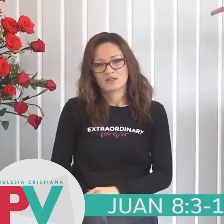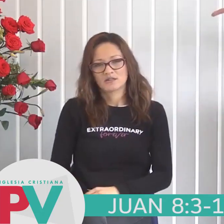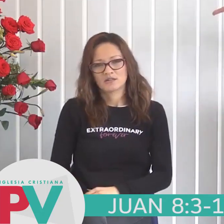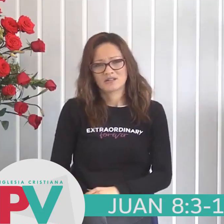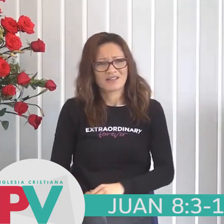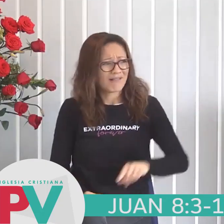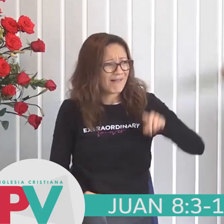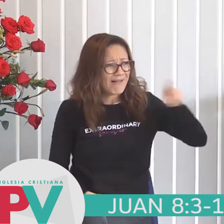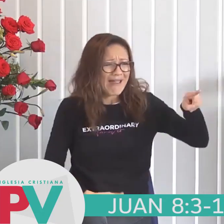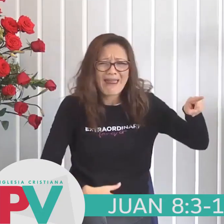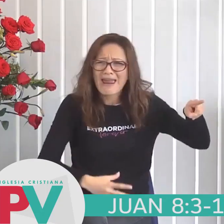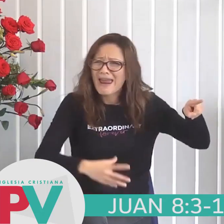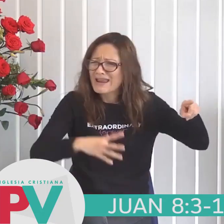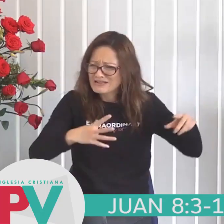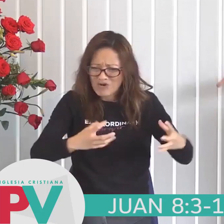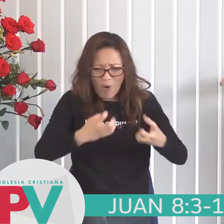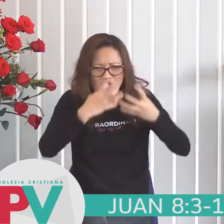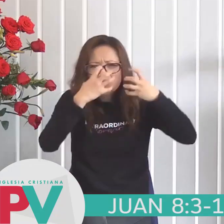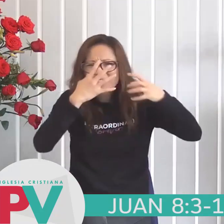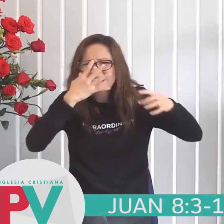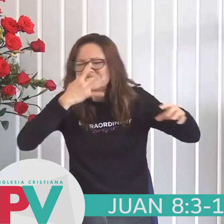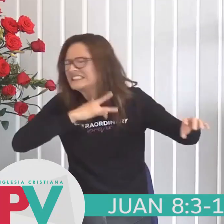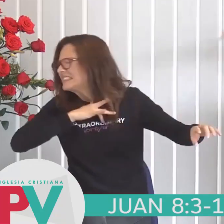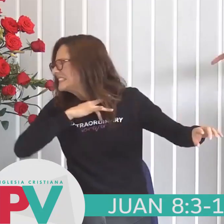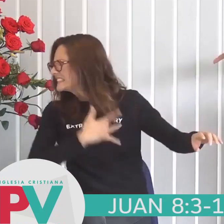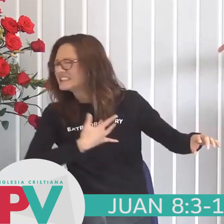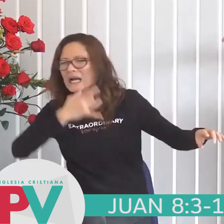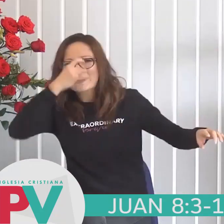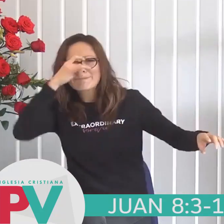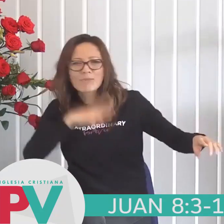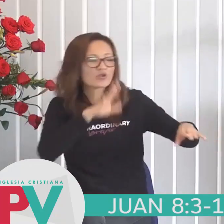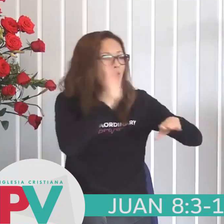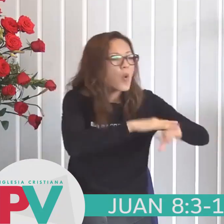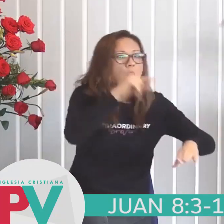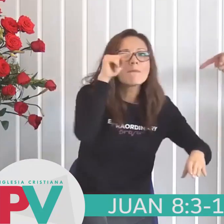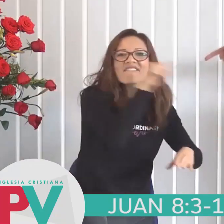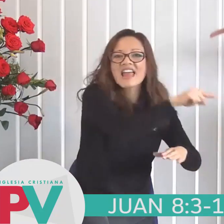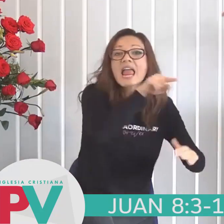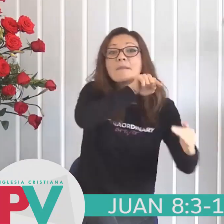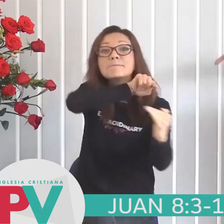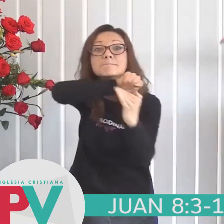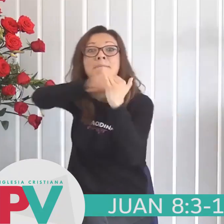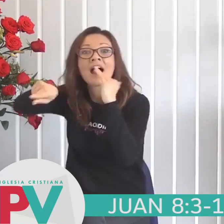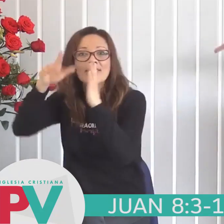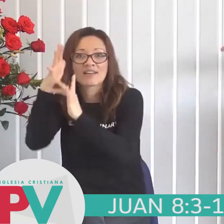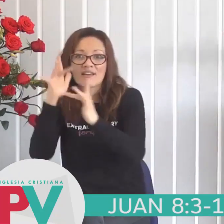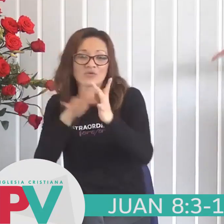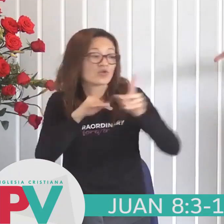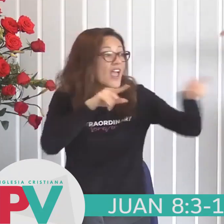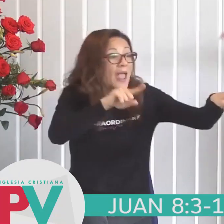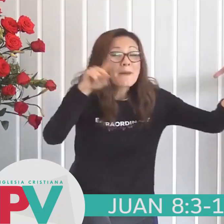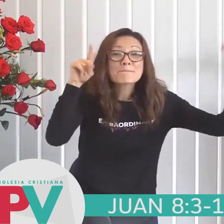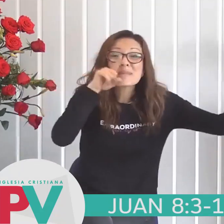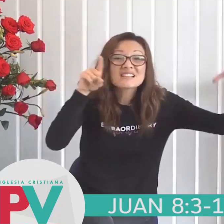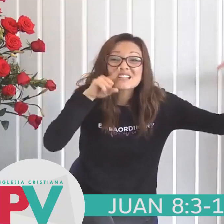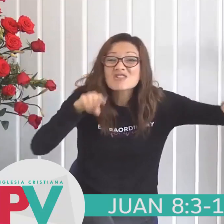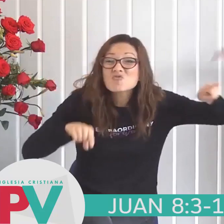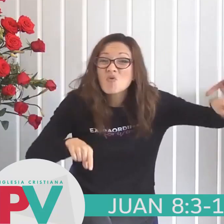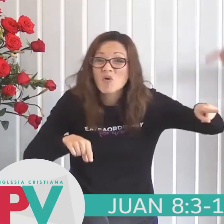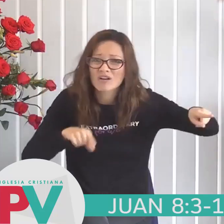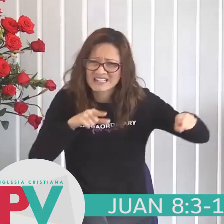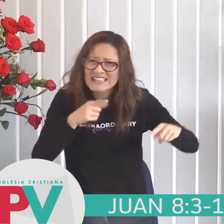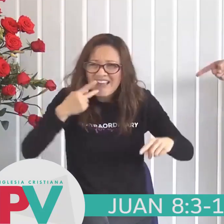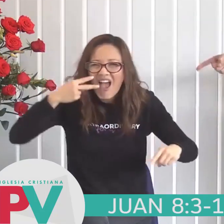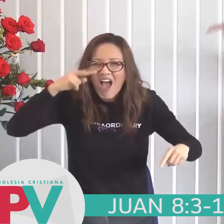Que él es el corrompido y el asqueroso y el culpable y él es el asesino y él es el mentiroso. ¿Y sabe qué se